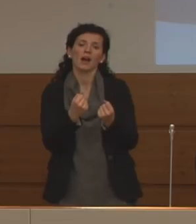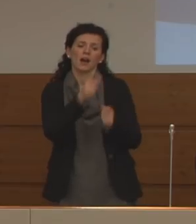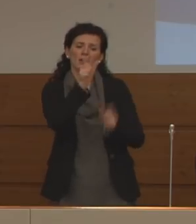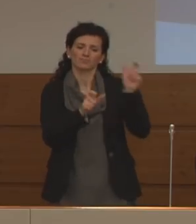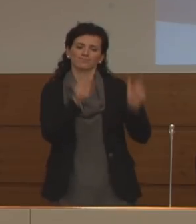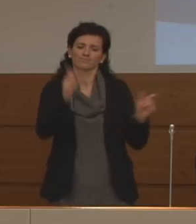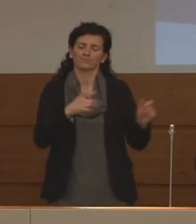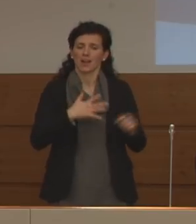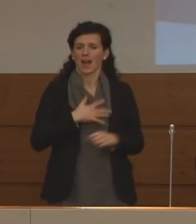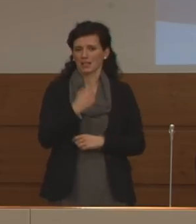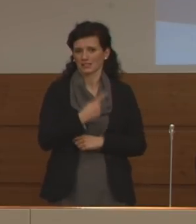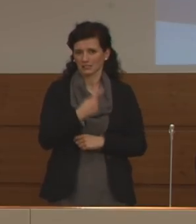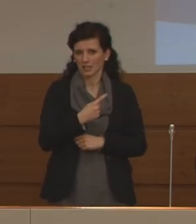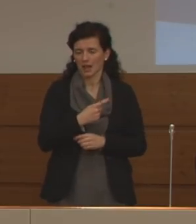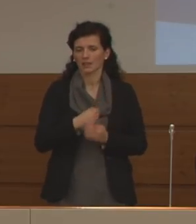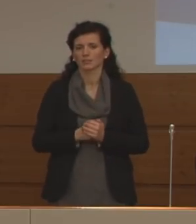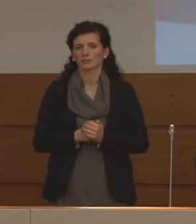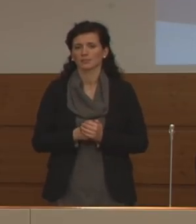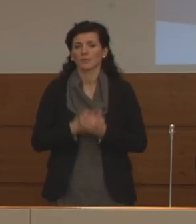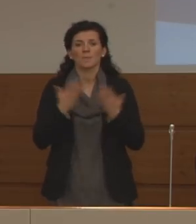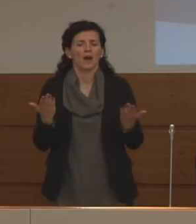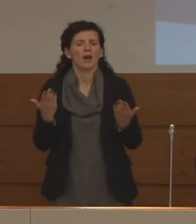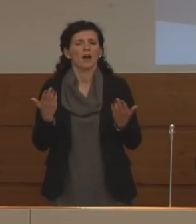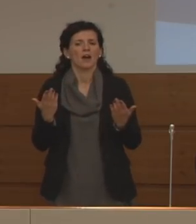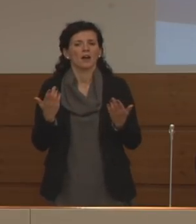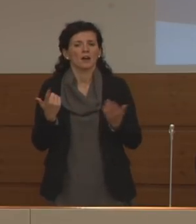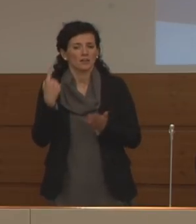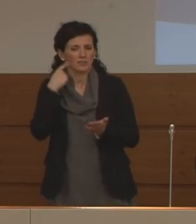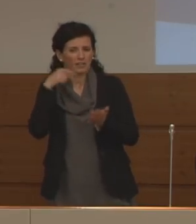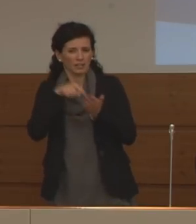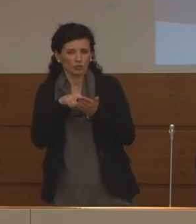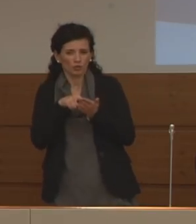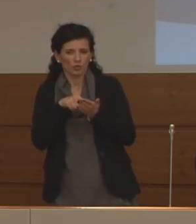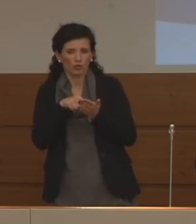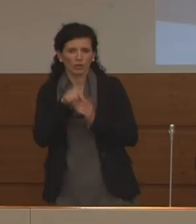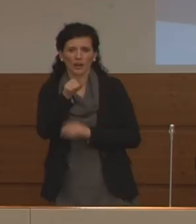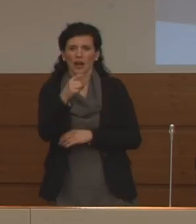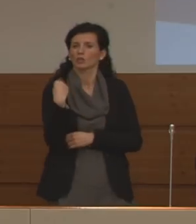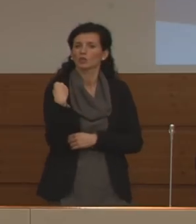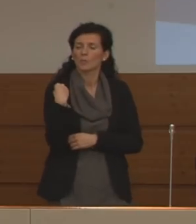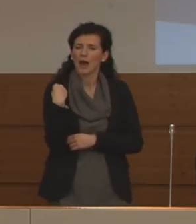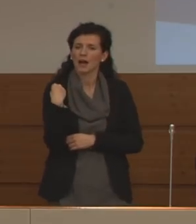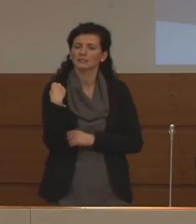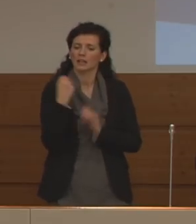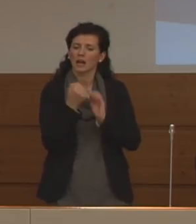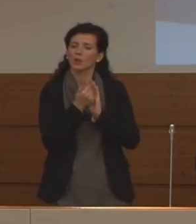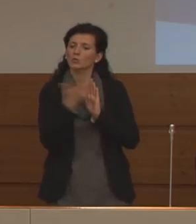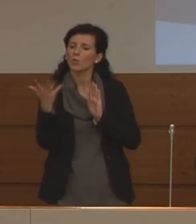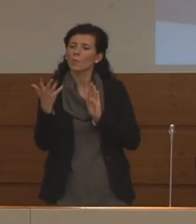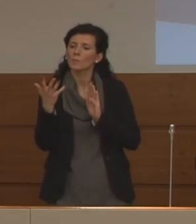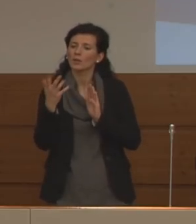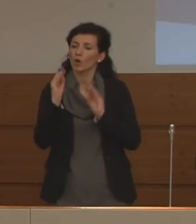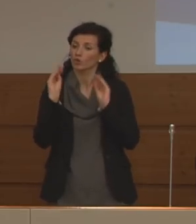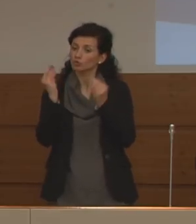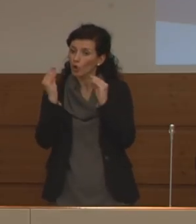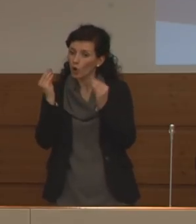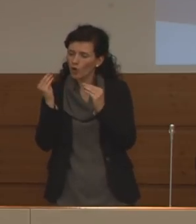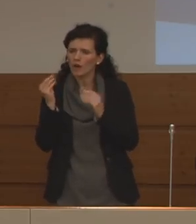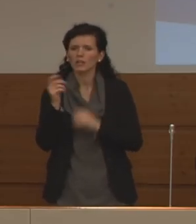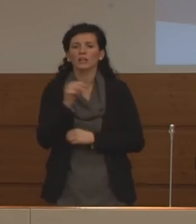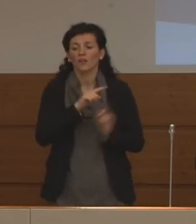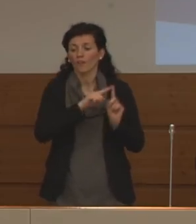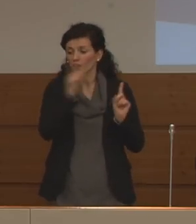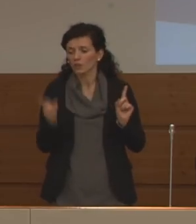però e per ritornarci ancora una volta rispetto alla sua domanda solo l'un per cento dei soggetti